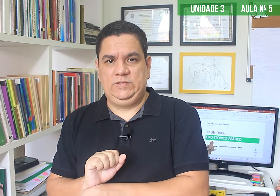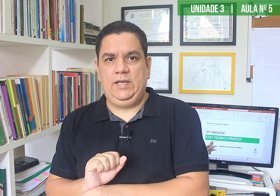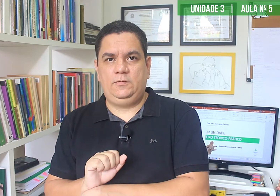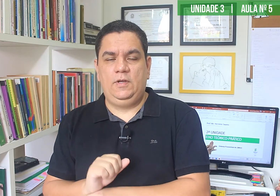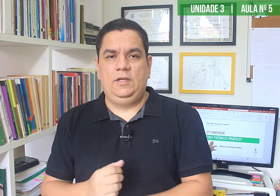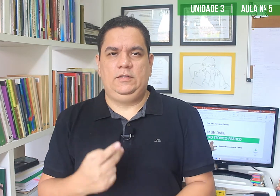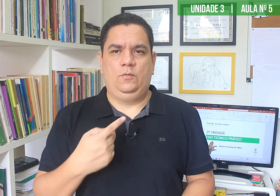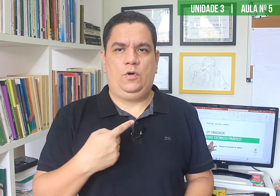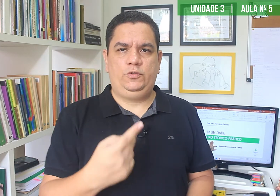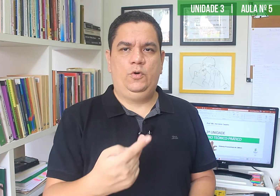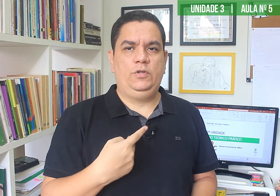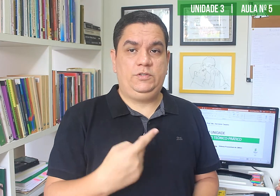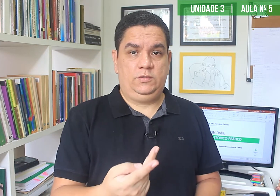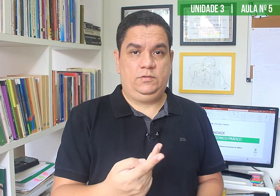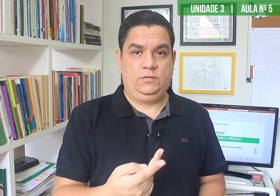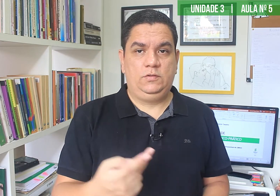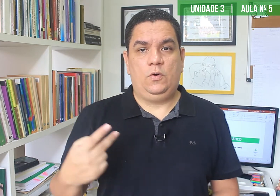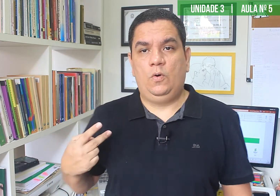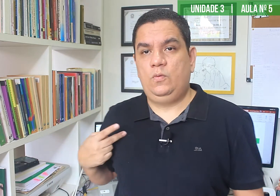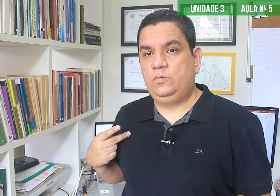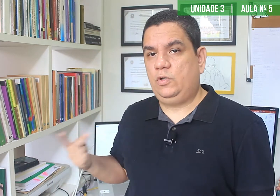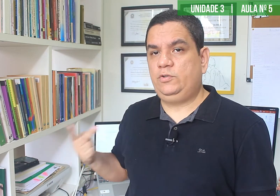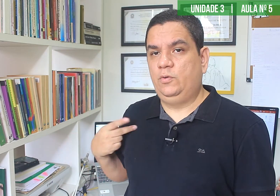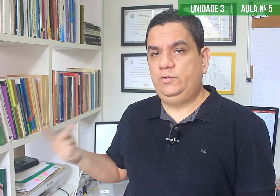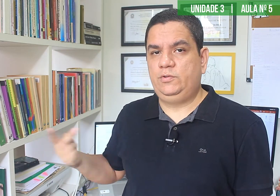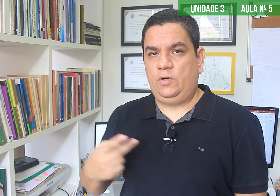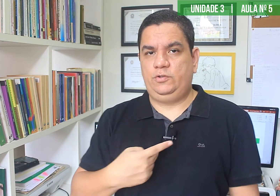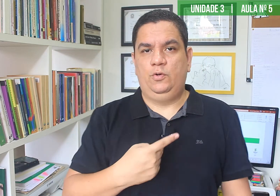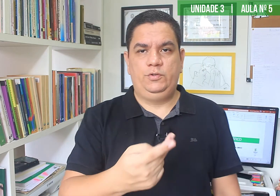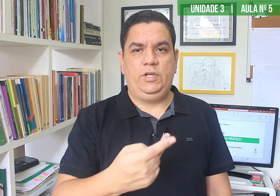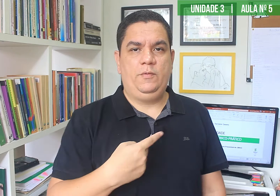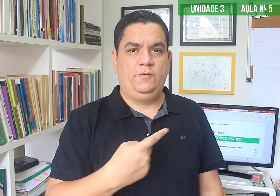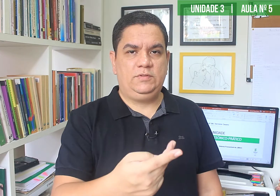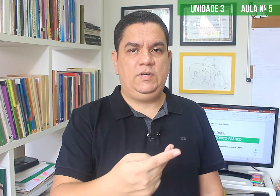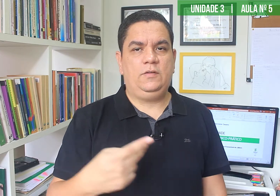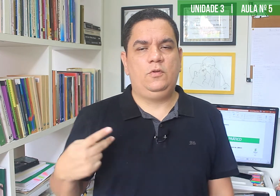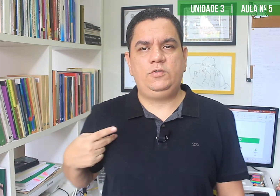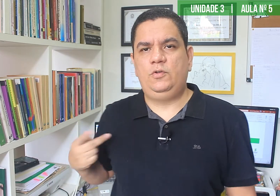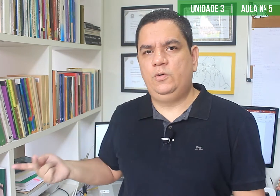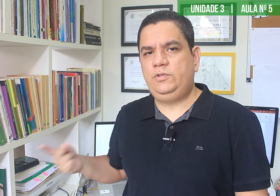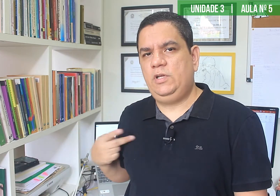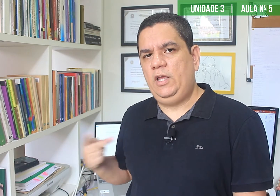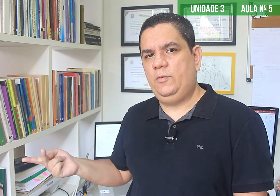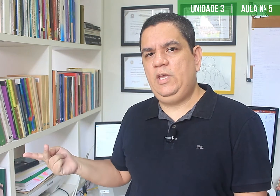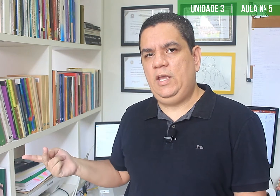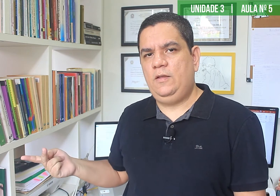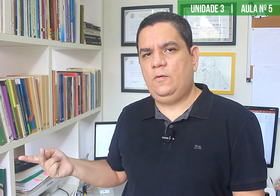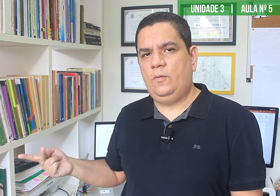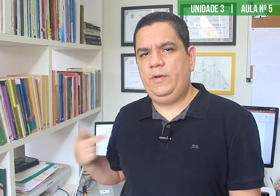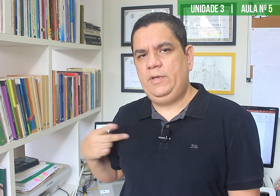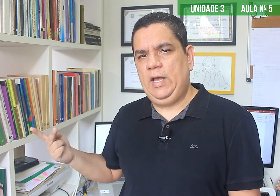certo? Então nós dois, ou nós dois, eu e você, nós dois, eu e ele, ou eu e ela.